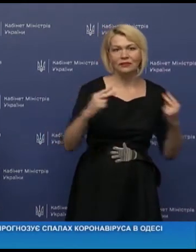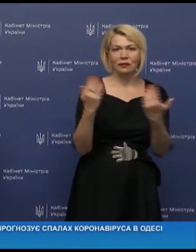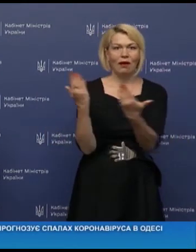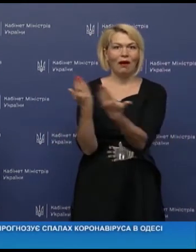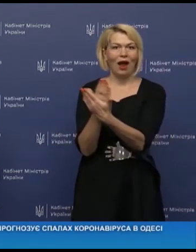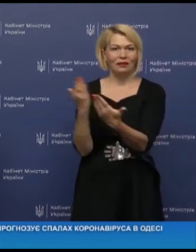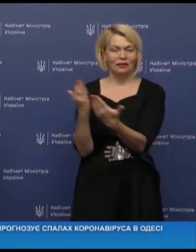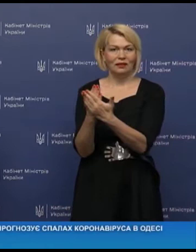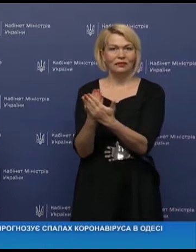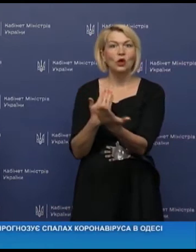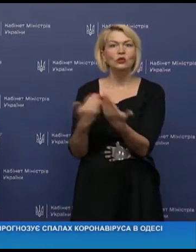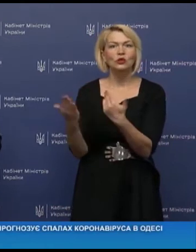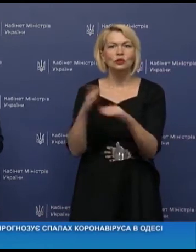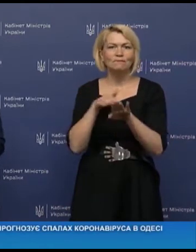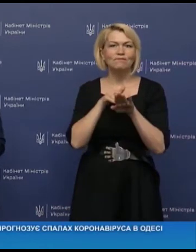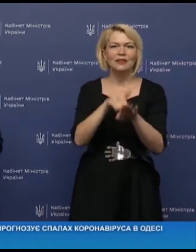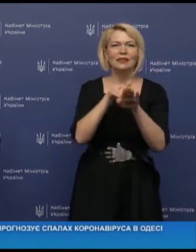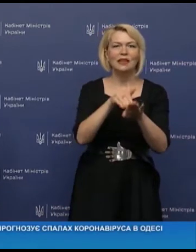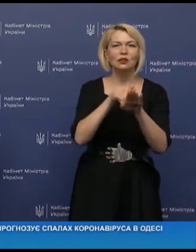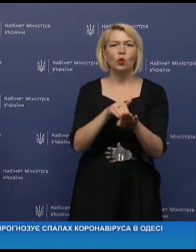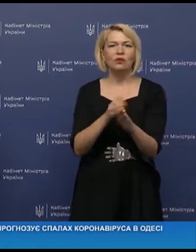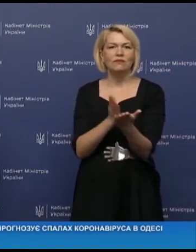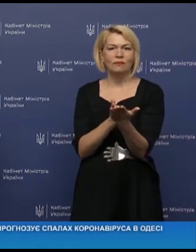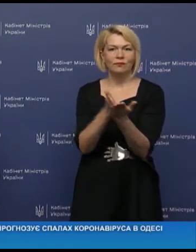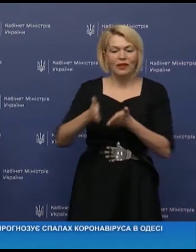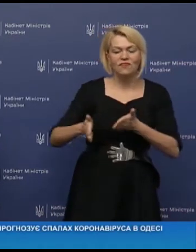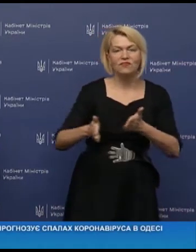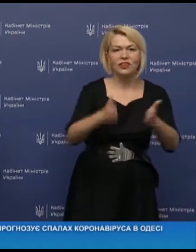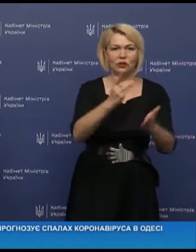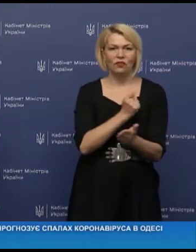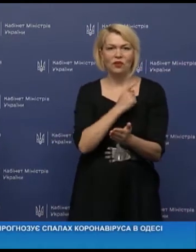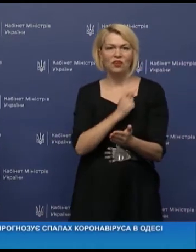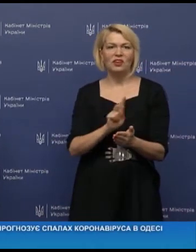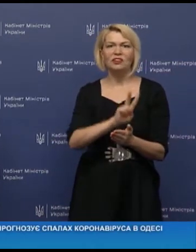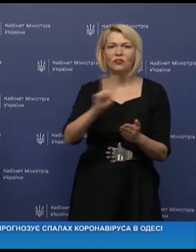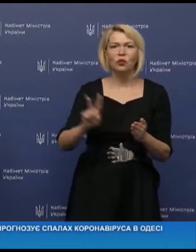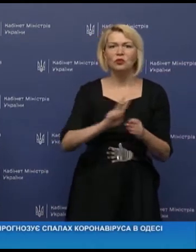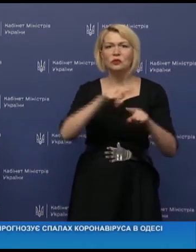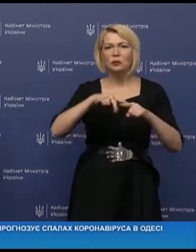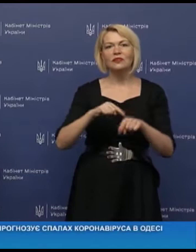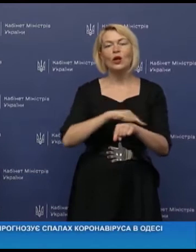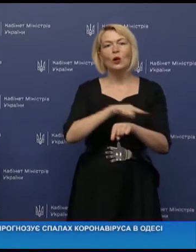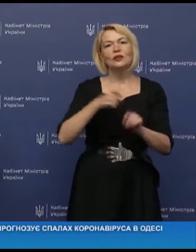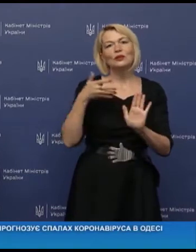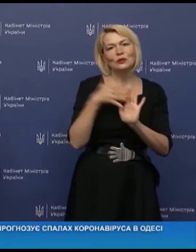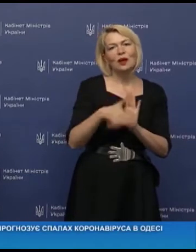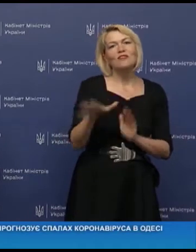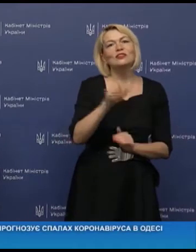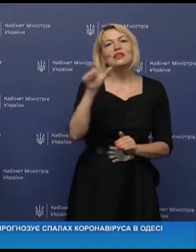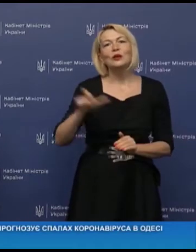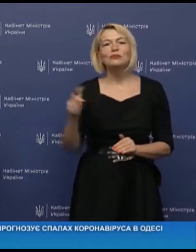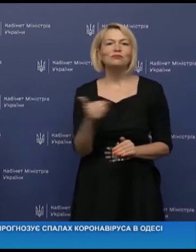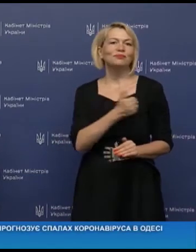щодо заторів на в'їзду в Одесу близько 2-2,5 години. Це зрозуміло, всі люди